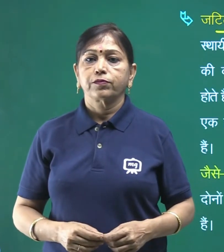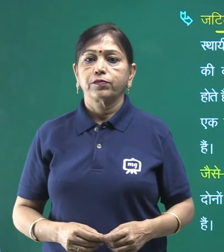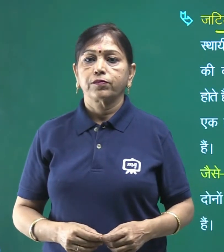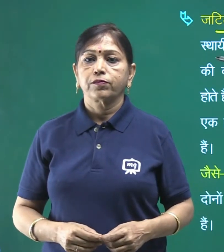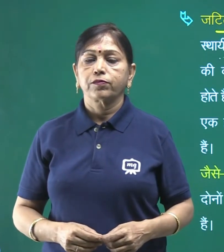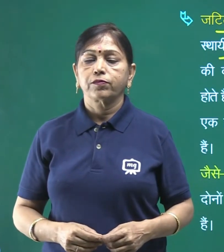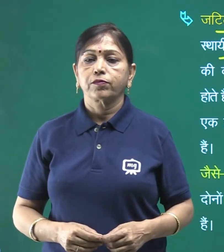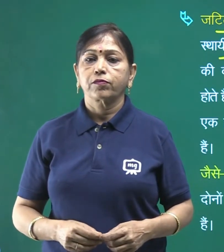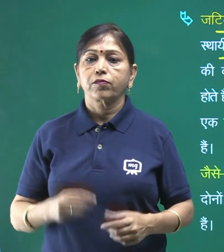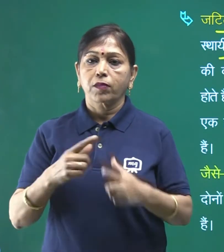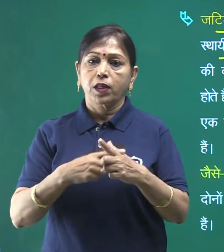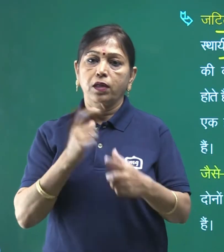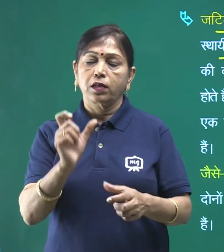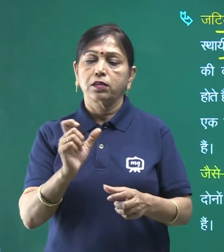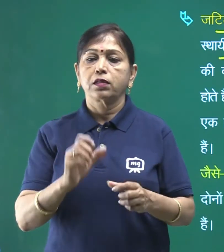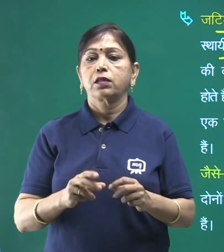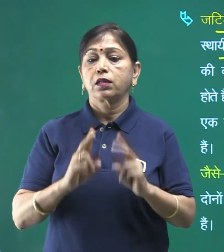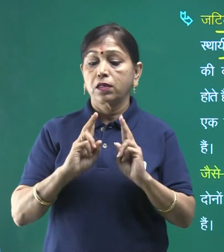जटिल स्थायी ऊतक